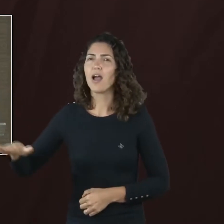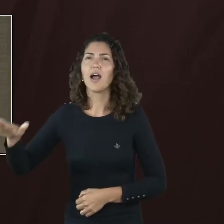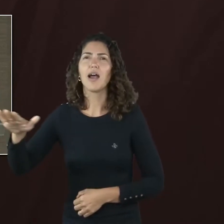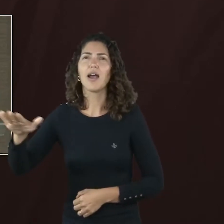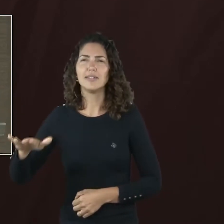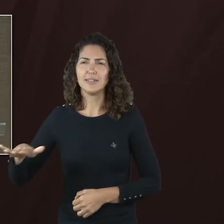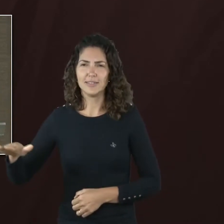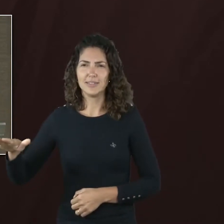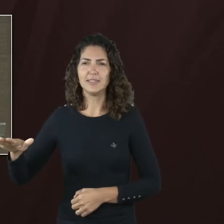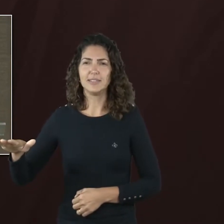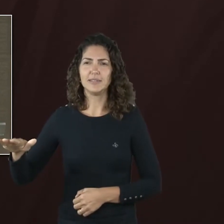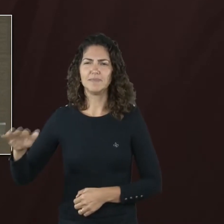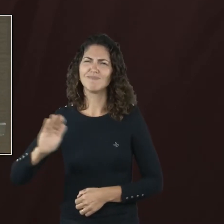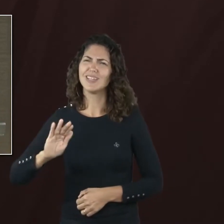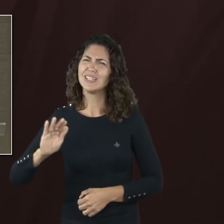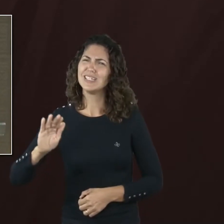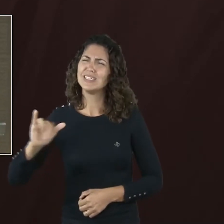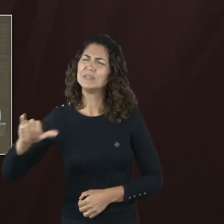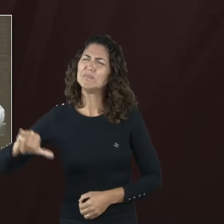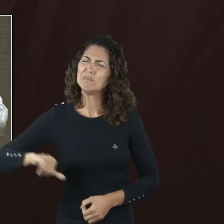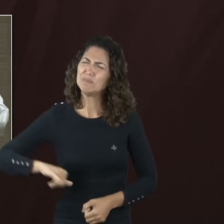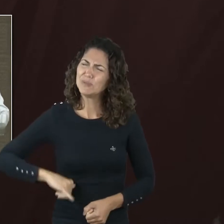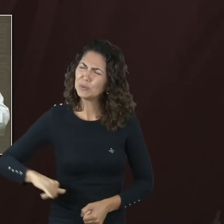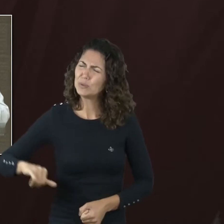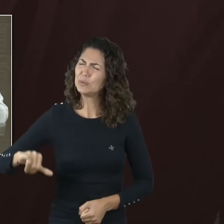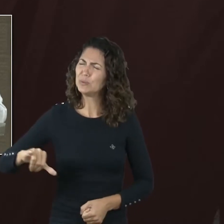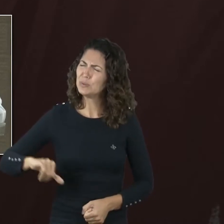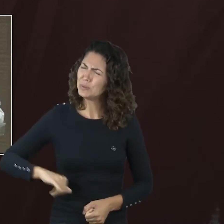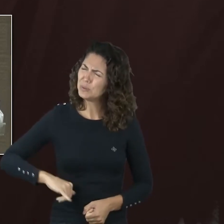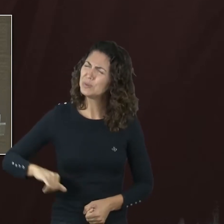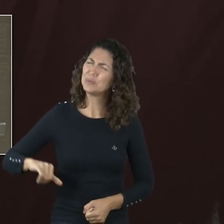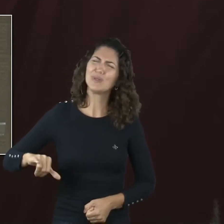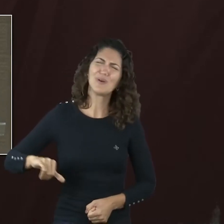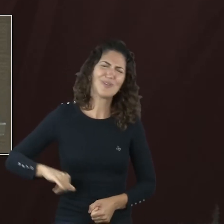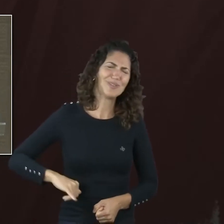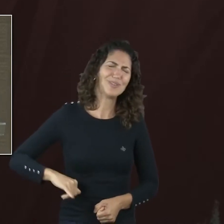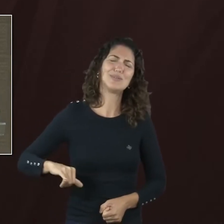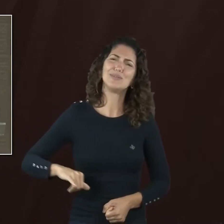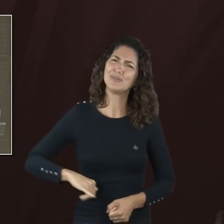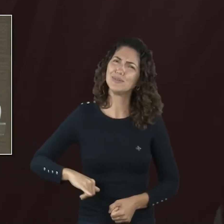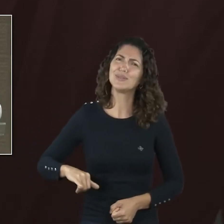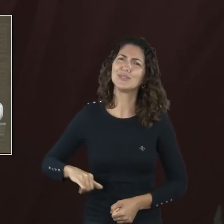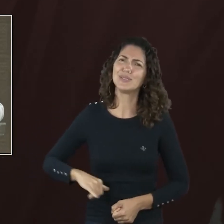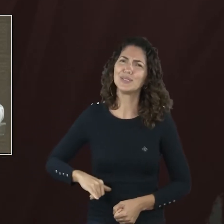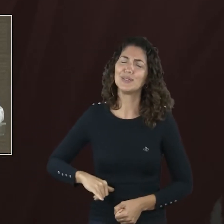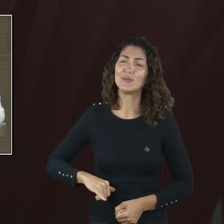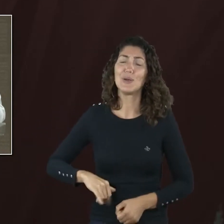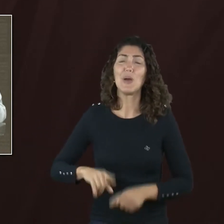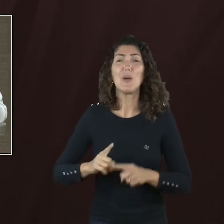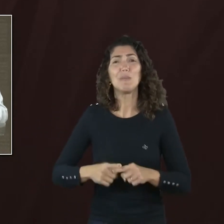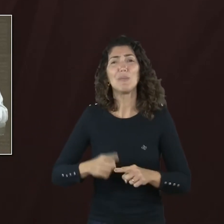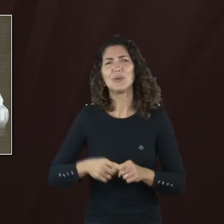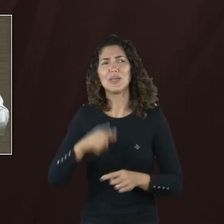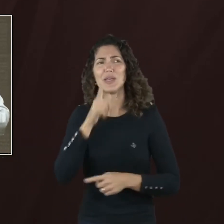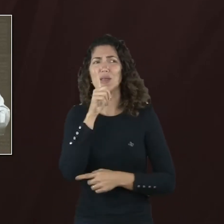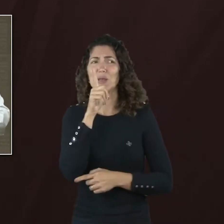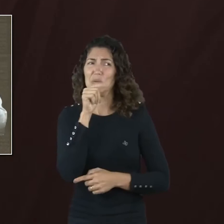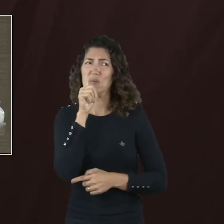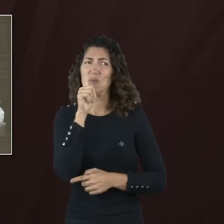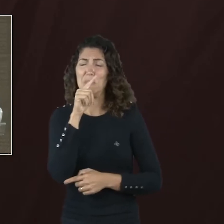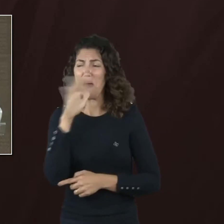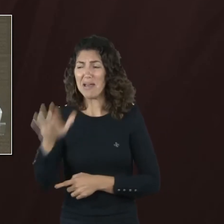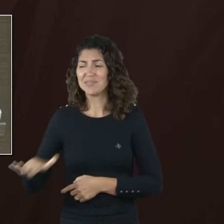devem ter passado por muitos sofrimentos, provavelmente em embarcações, porque no mar Mediterrâneo, naquele tempo,